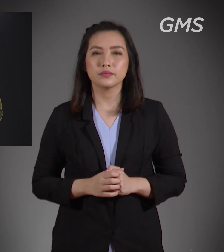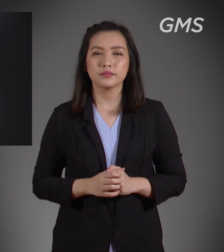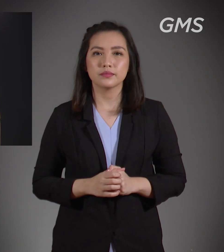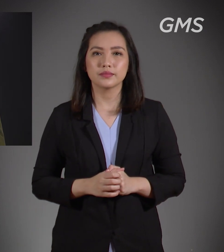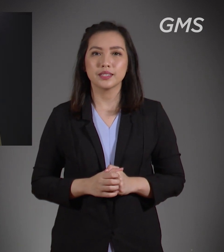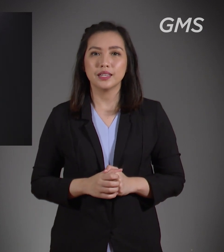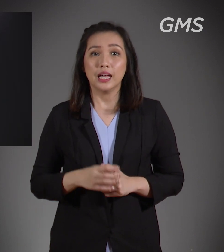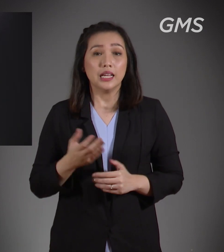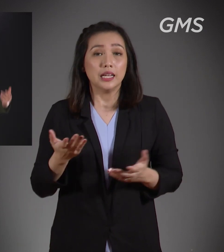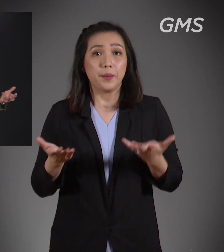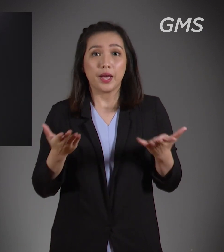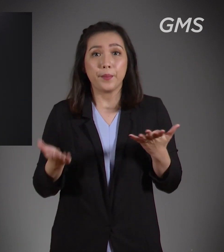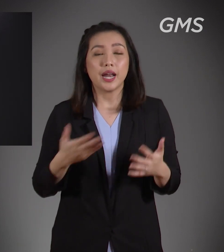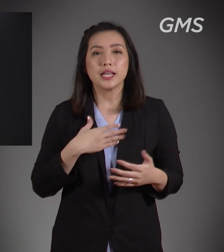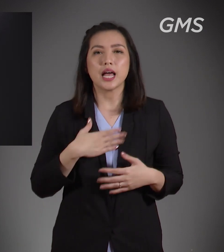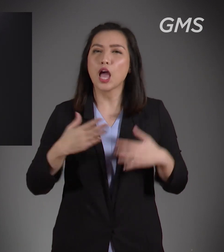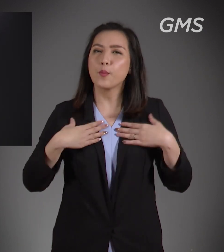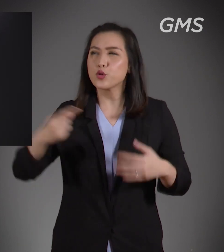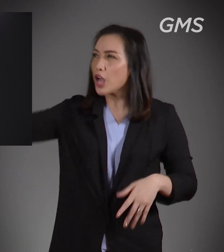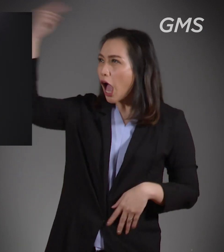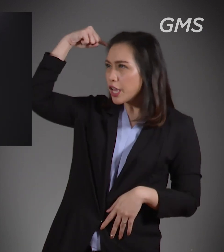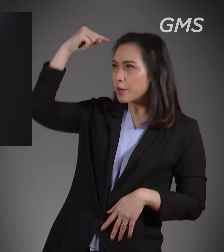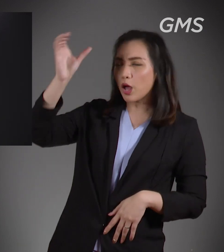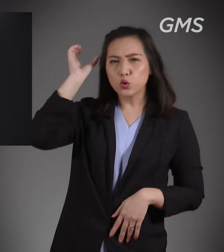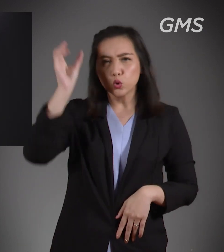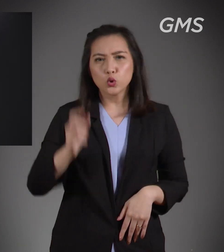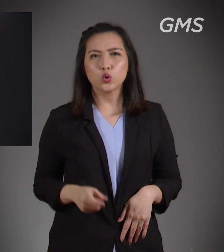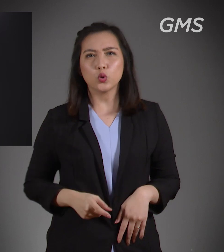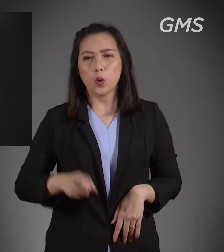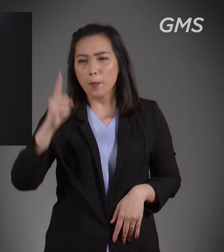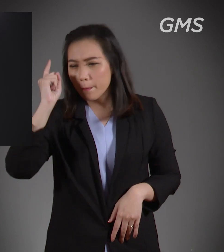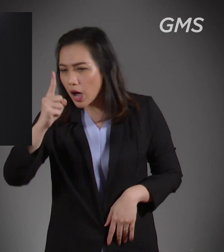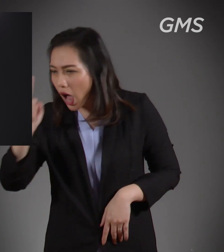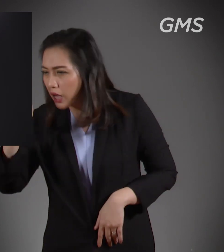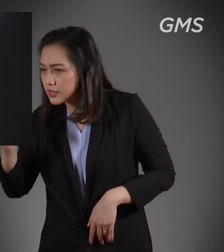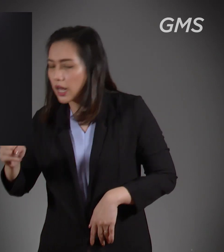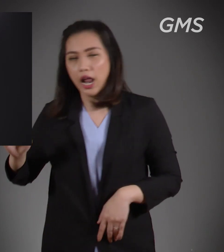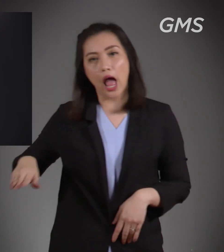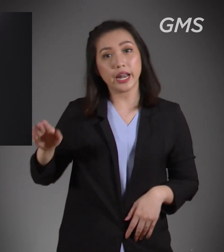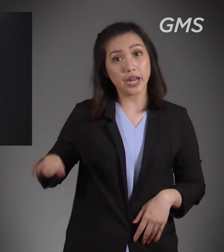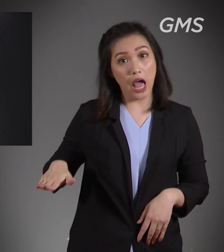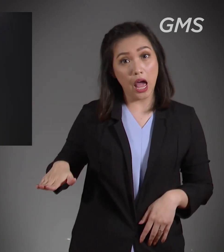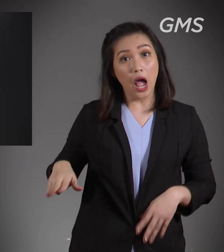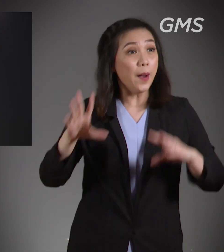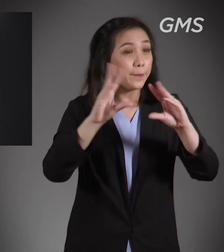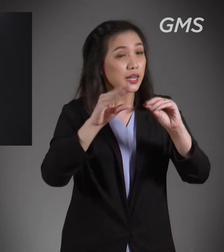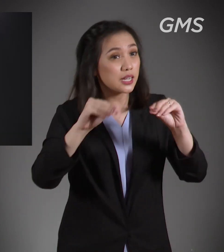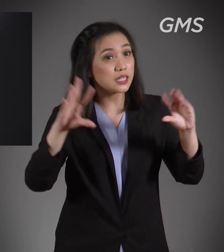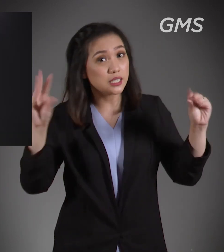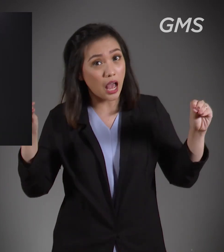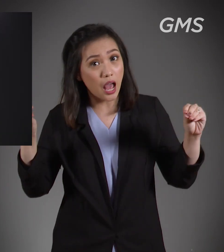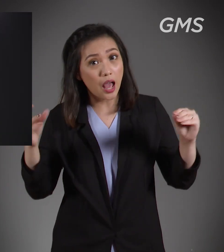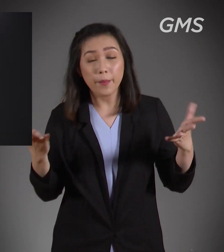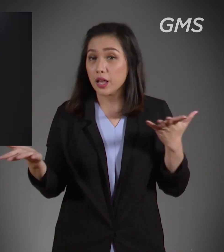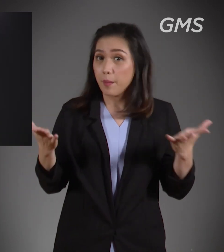pengaman. Kalau saya berbisnis gimana? Kalau saya ini tuh, waduh. Kalau saya bayangkan, kalau saya tidak mengikuti hukum Tuhan. Kalau saya tidak mau